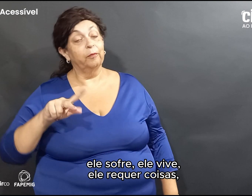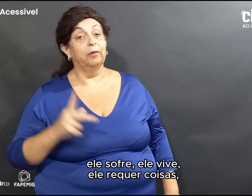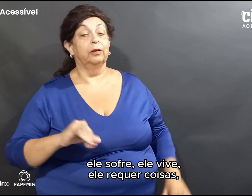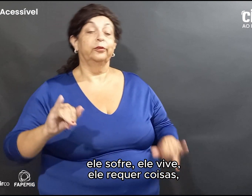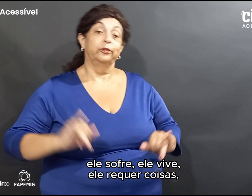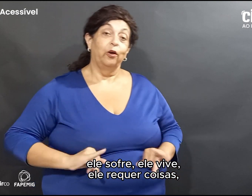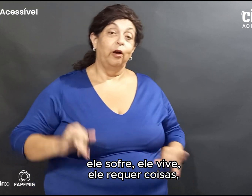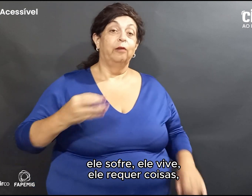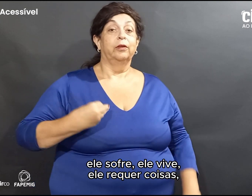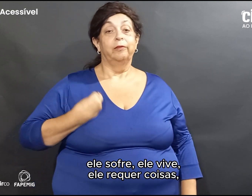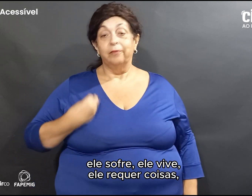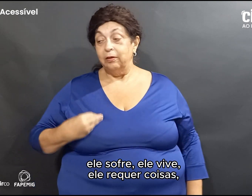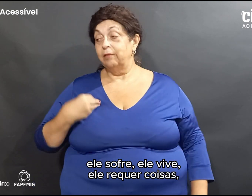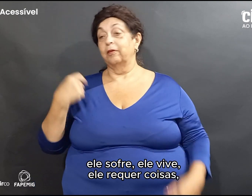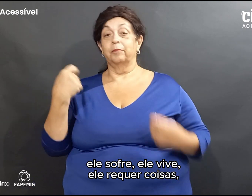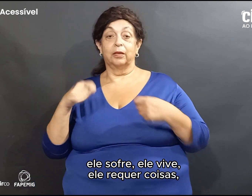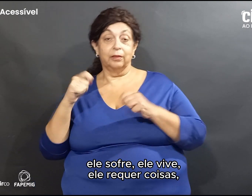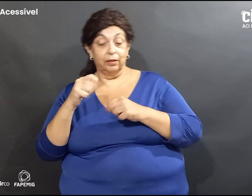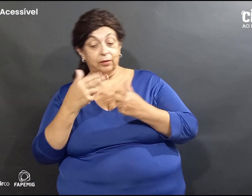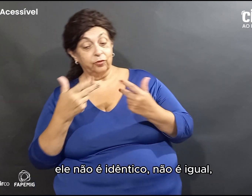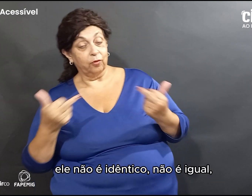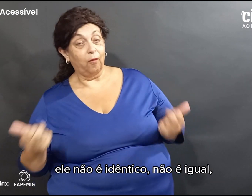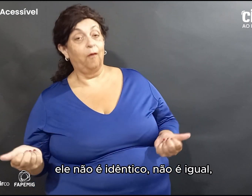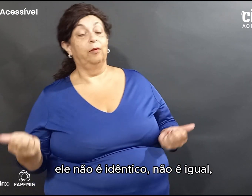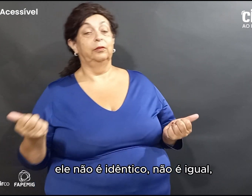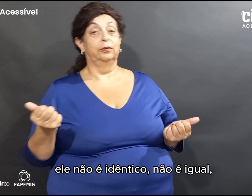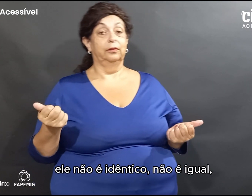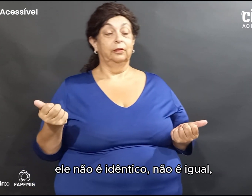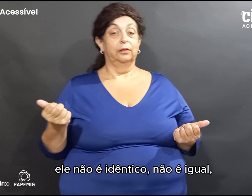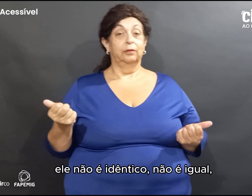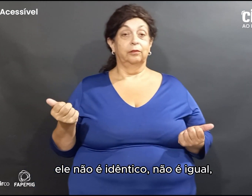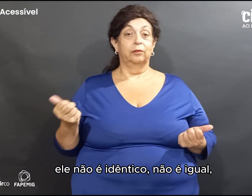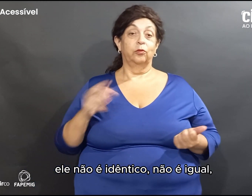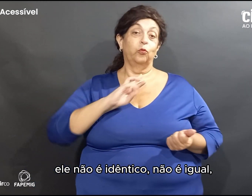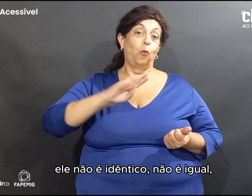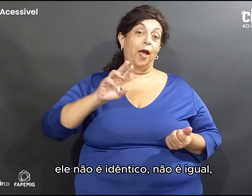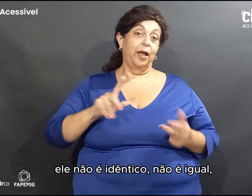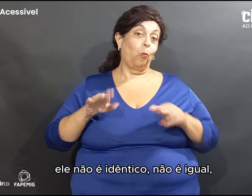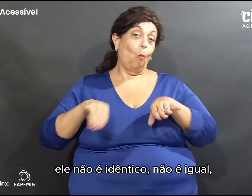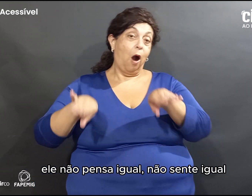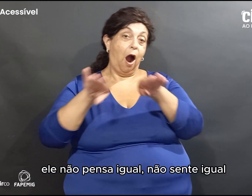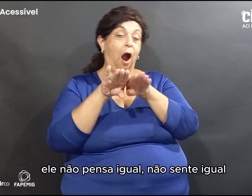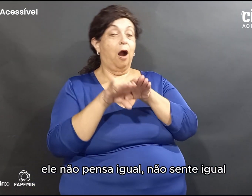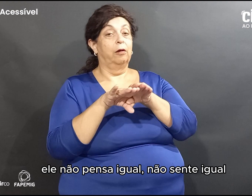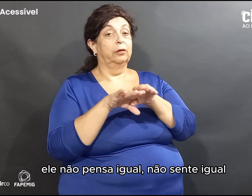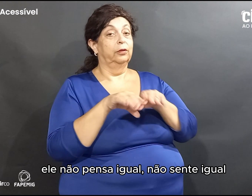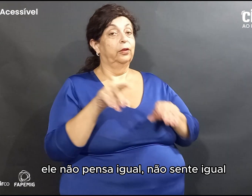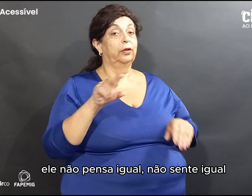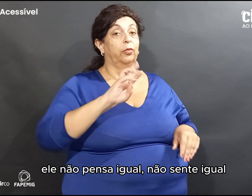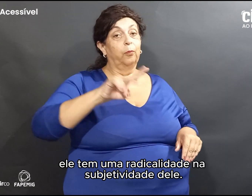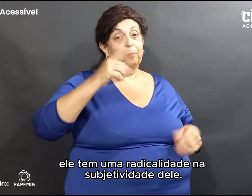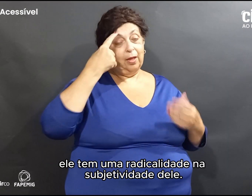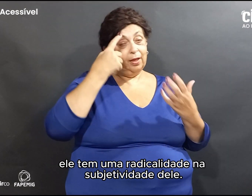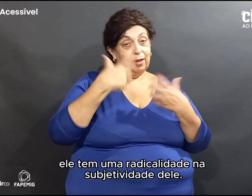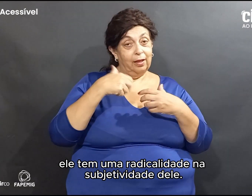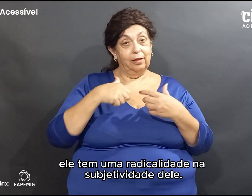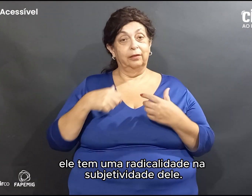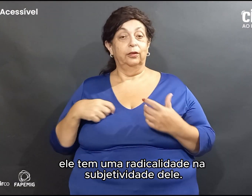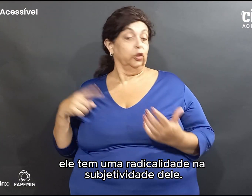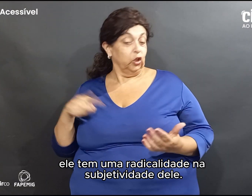ele vive, ele requer coisas, né? Ele não é idêntico, não é igual, ele não pensa igual, não sente igual, ele tem uma radicalidade na